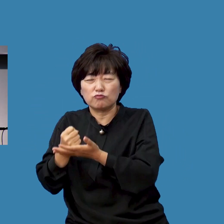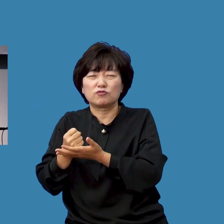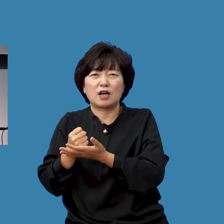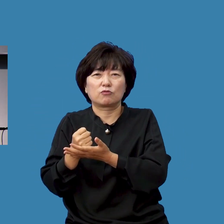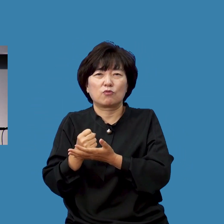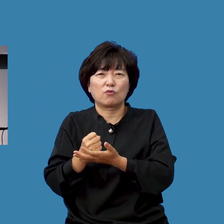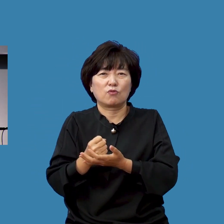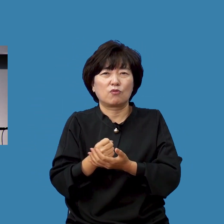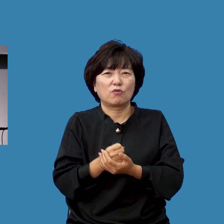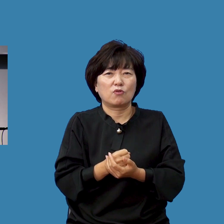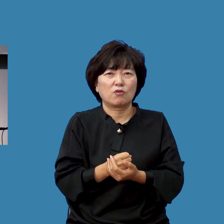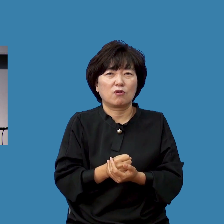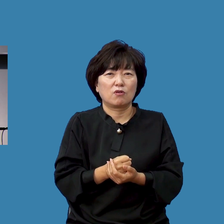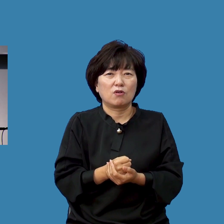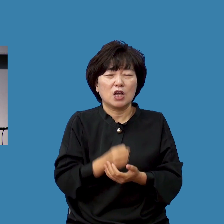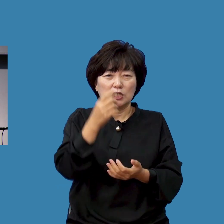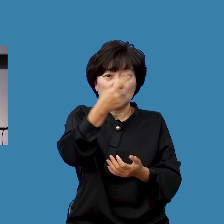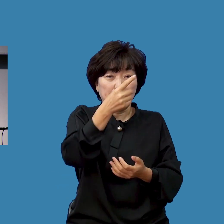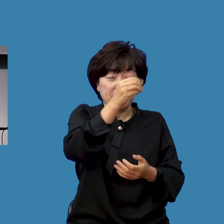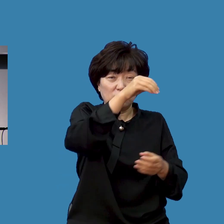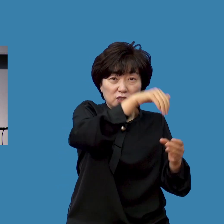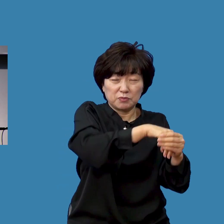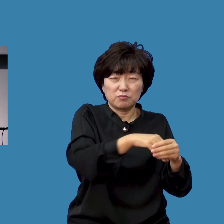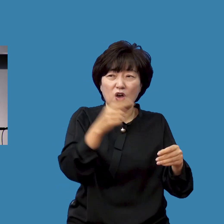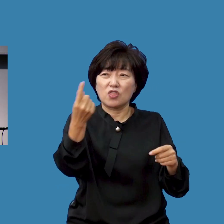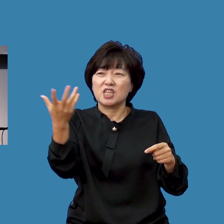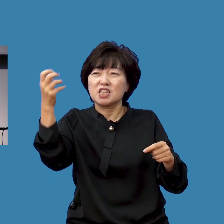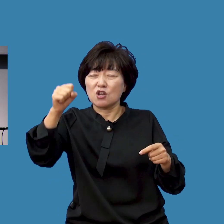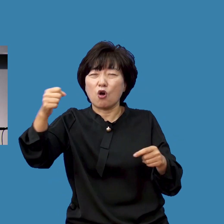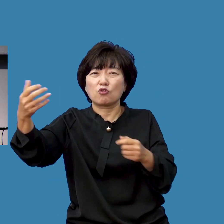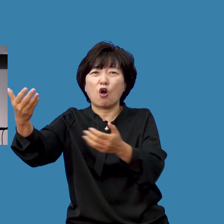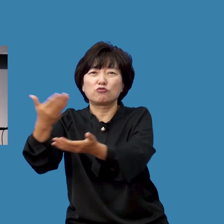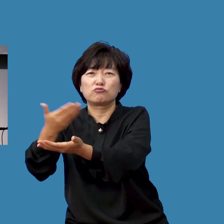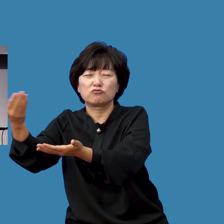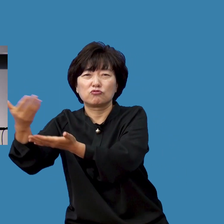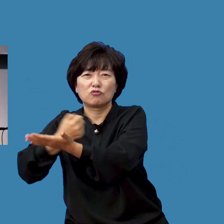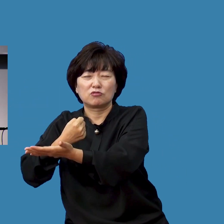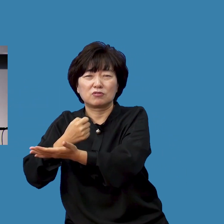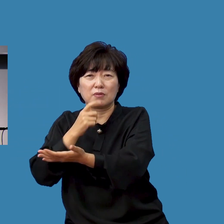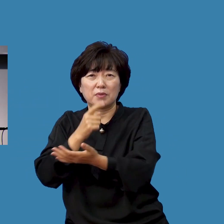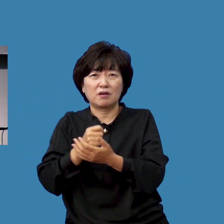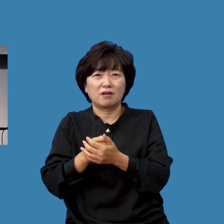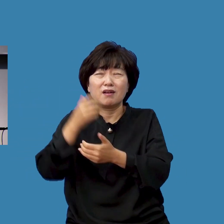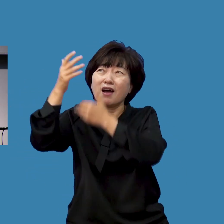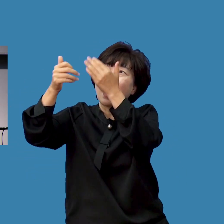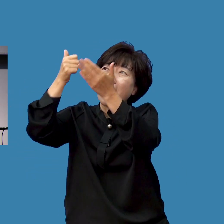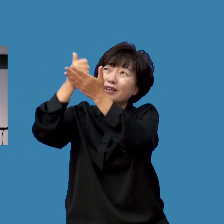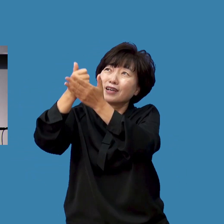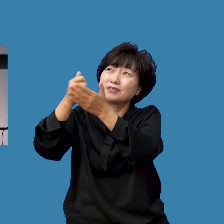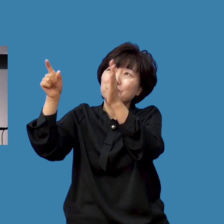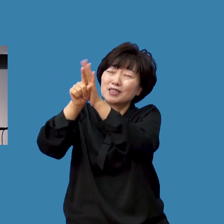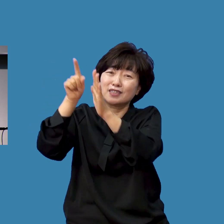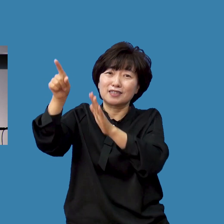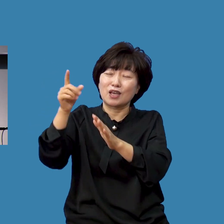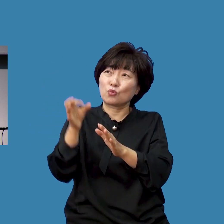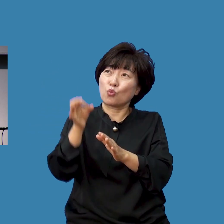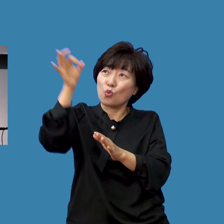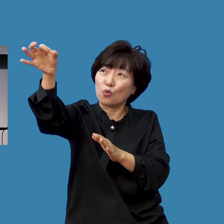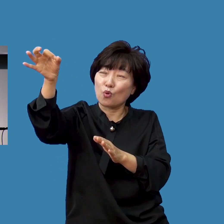거둔다고. 1,000만 원 심으면 1억 거둔다고, 이런 식으로. 무슨 하나님 믿는 게 돈 놓고 돈 먹는